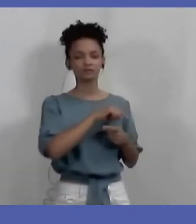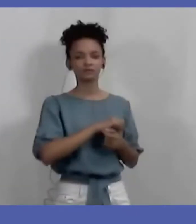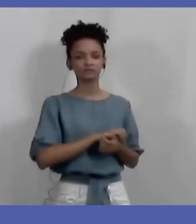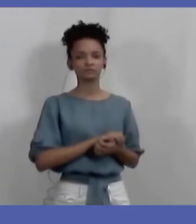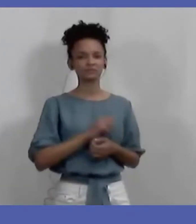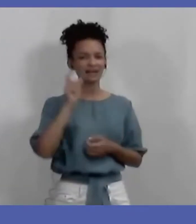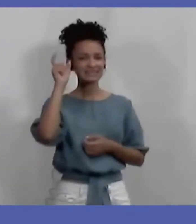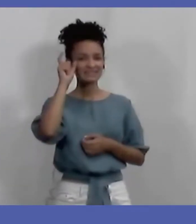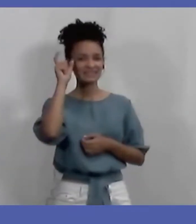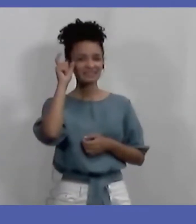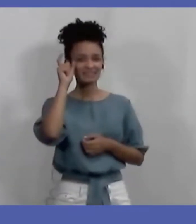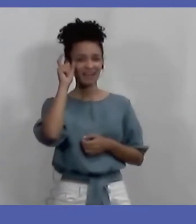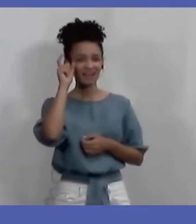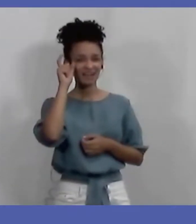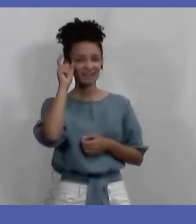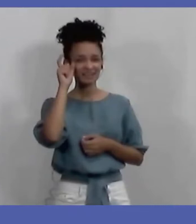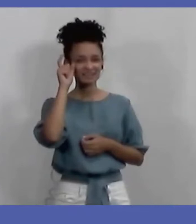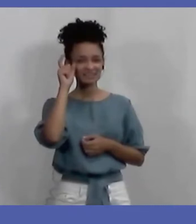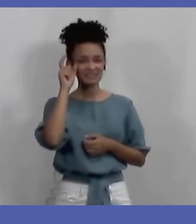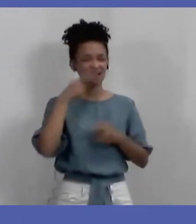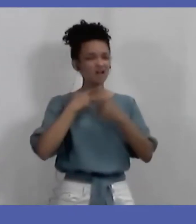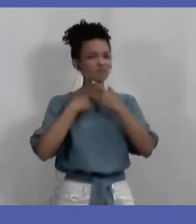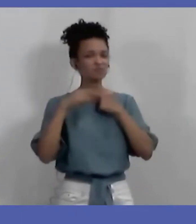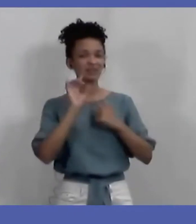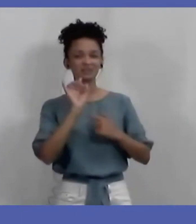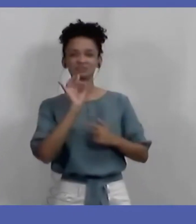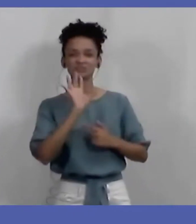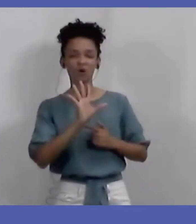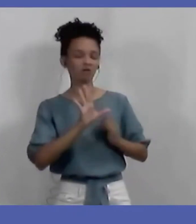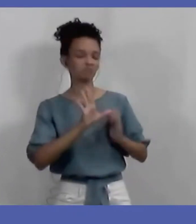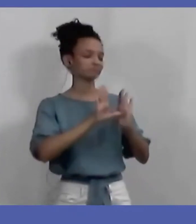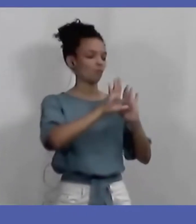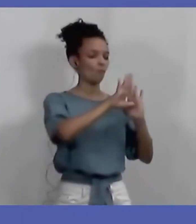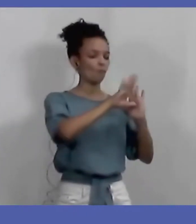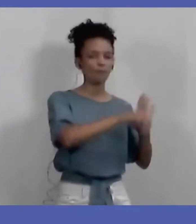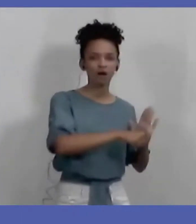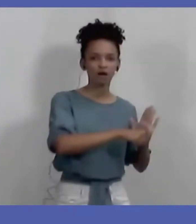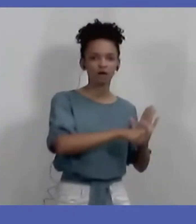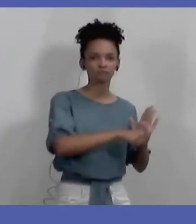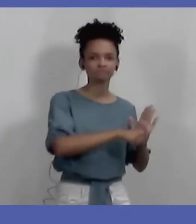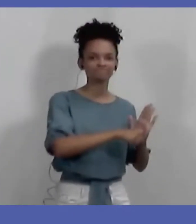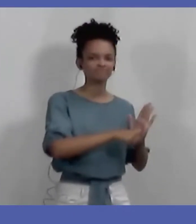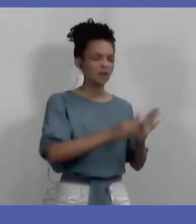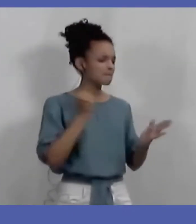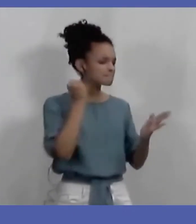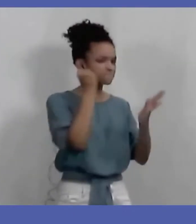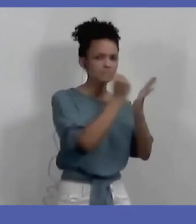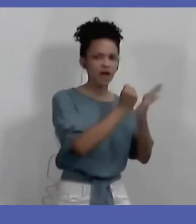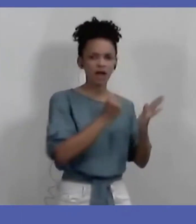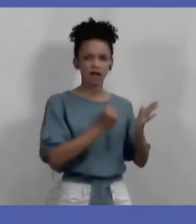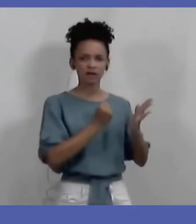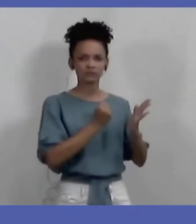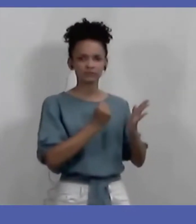pessoas roubar, matar e destruir. Edificar ele não sabe,